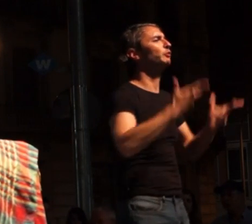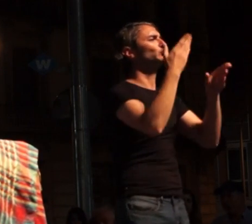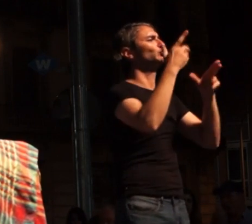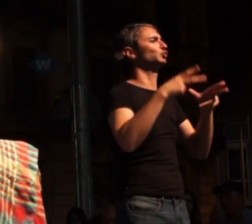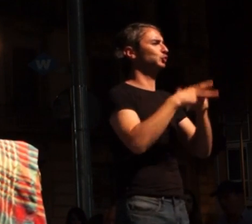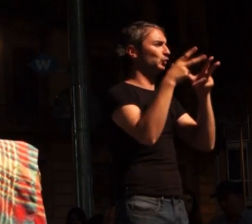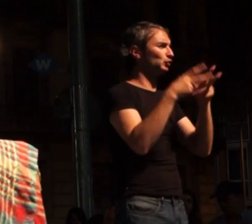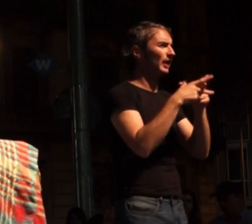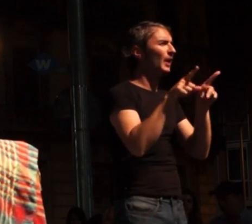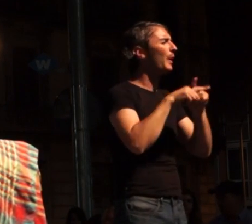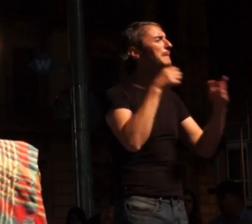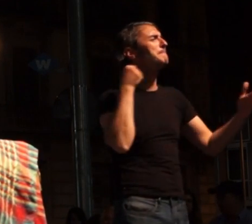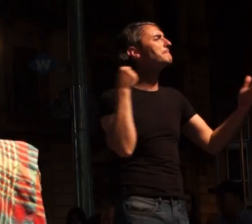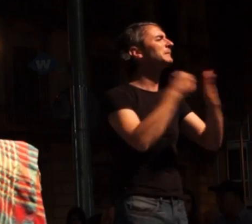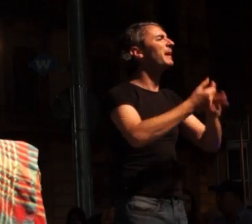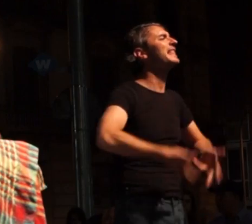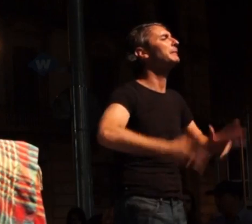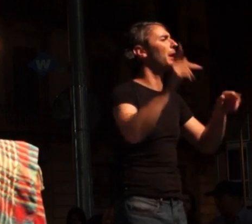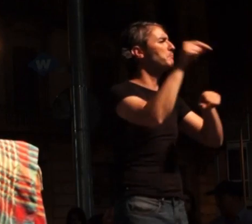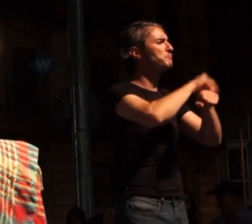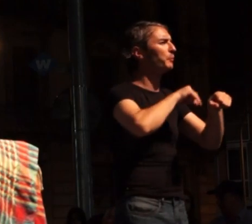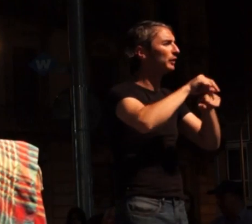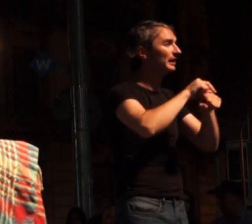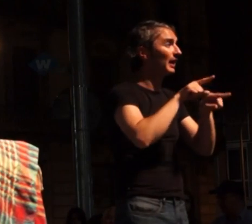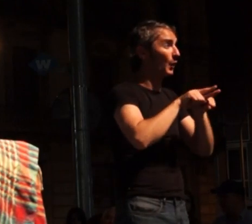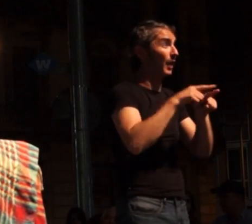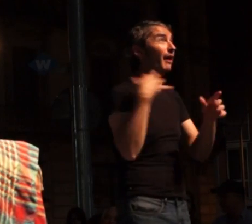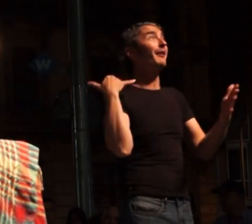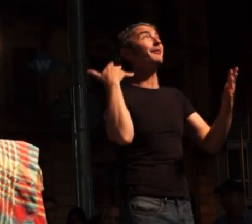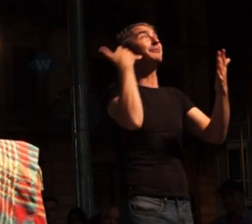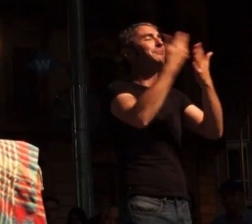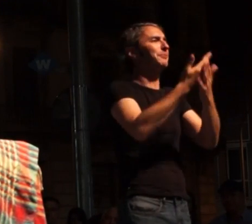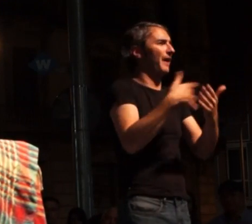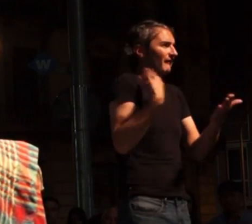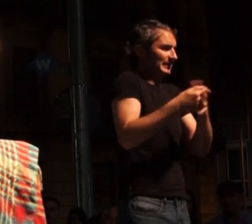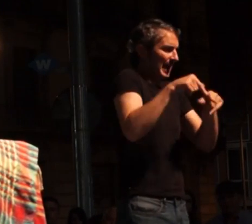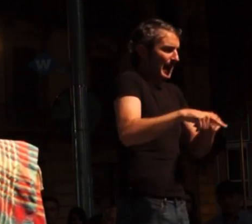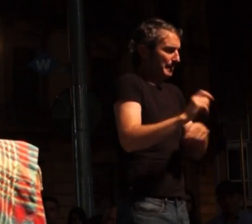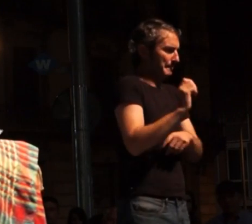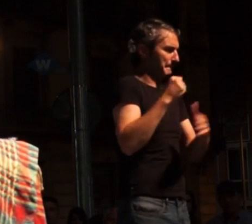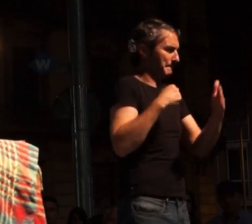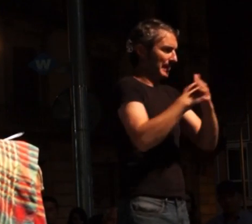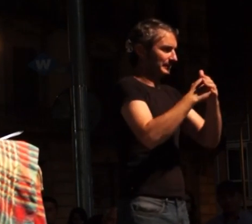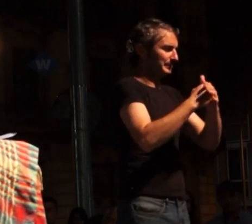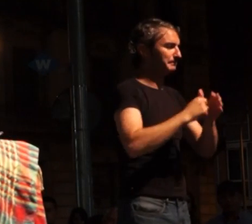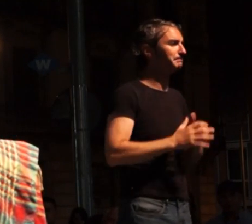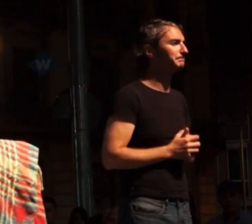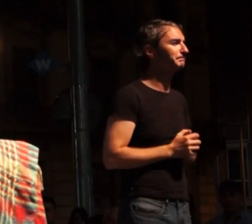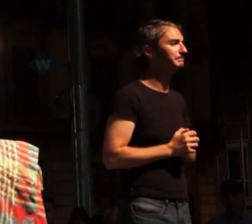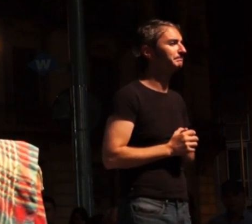social, a la màxima llibertat política que mai ha assolit aquest país.